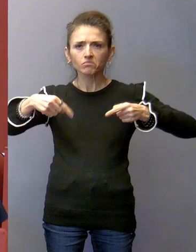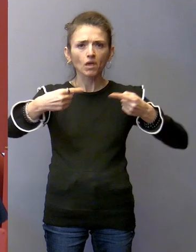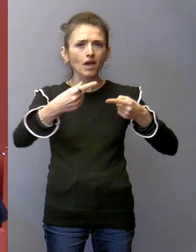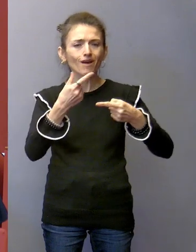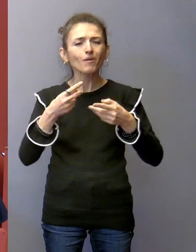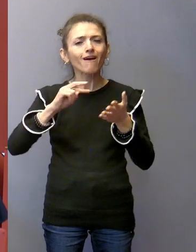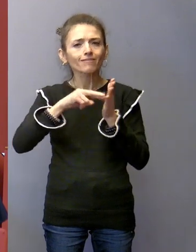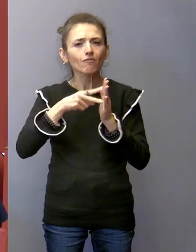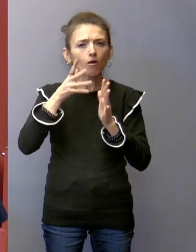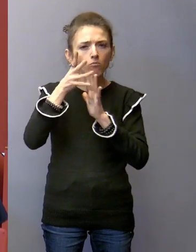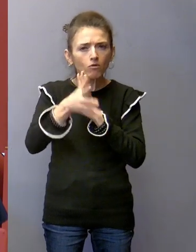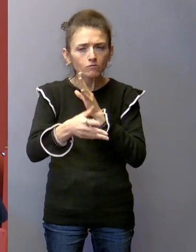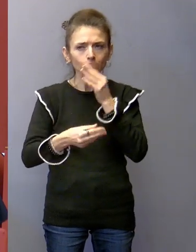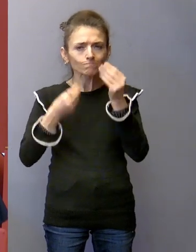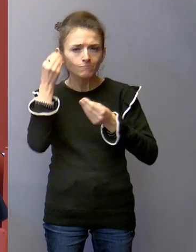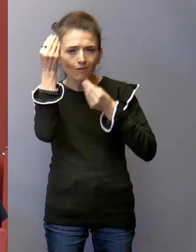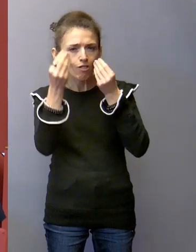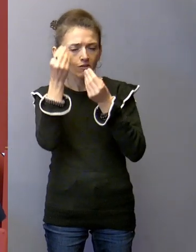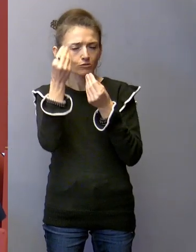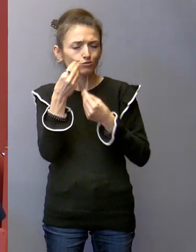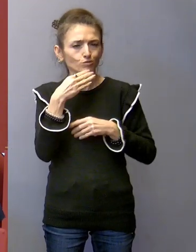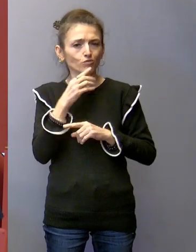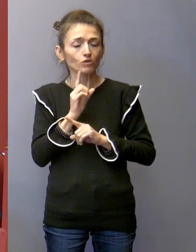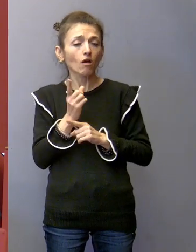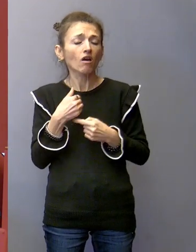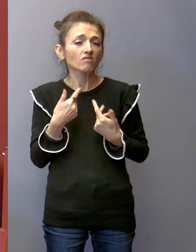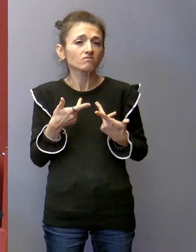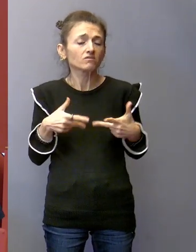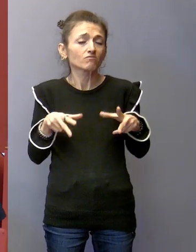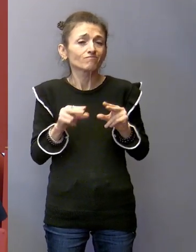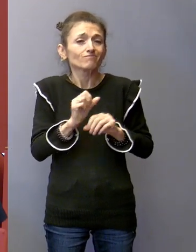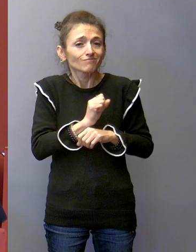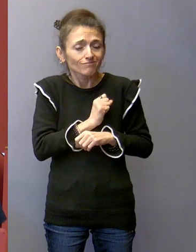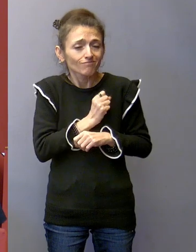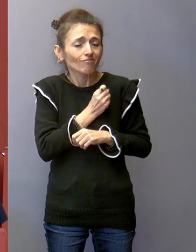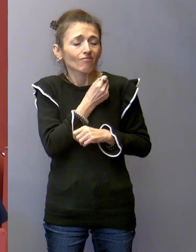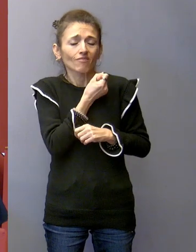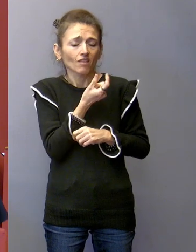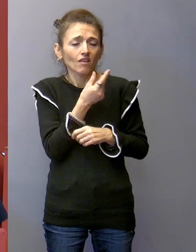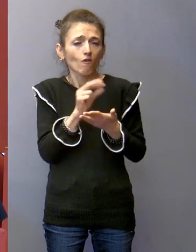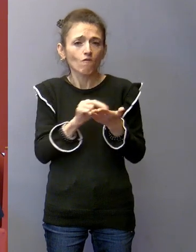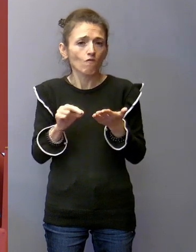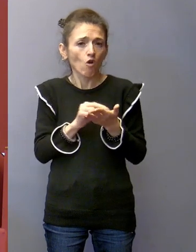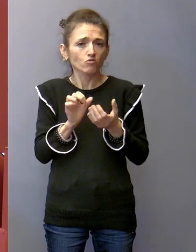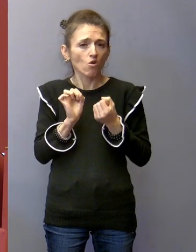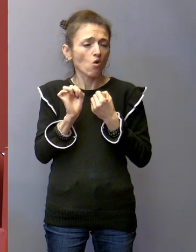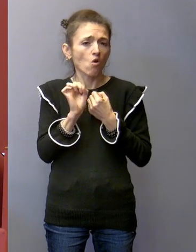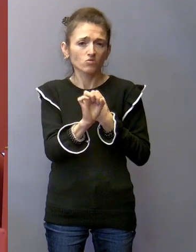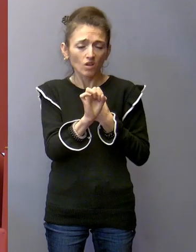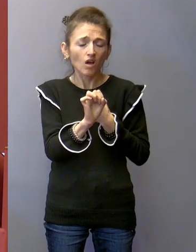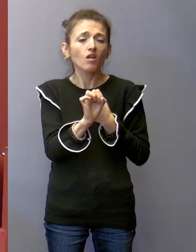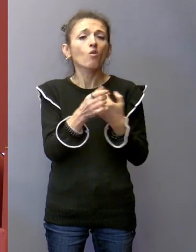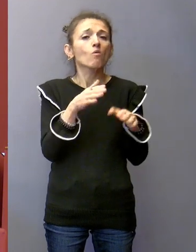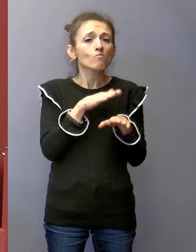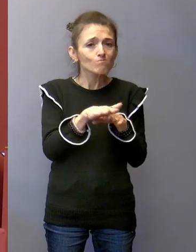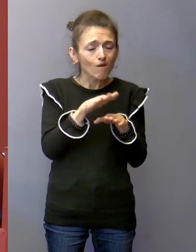tecnici quindi per quanto ci riguarda anche questa volta con rammarico dobbiamo esprimere voto contrario per contrarietà sia